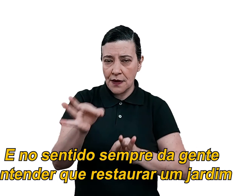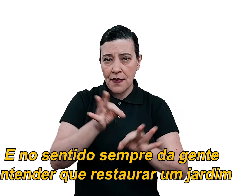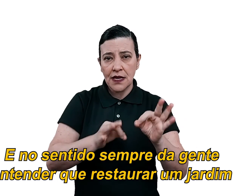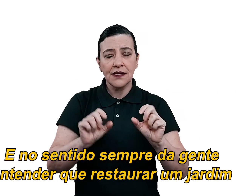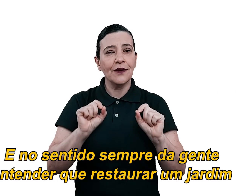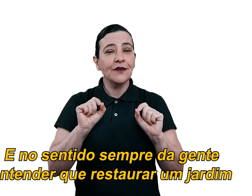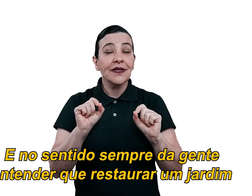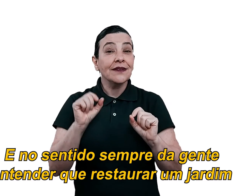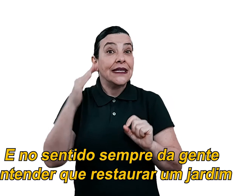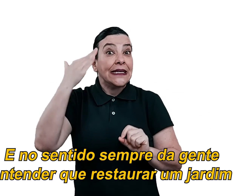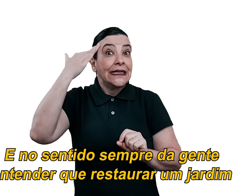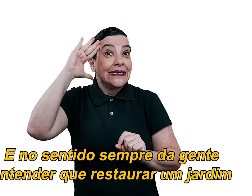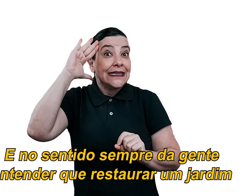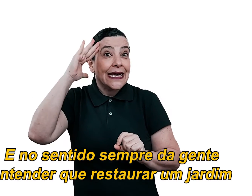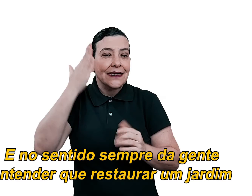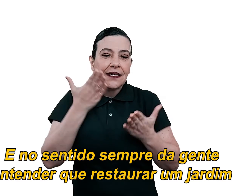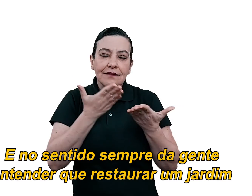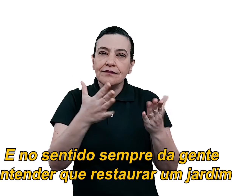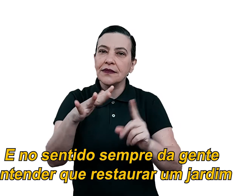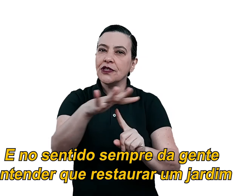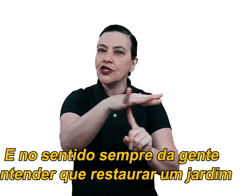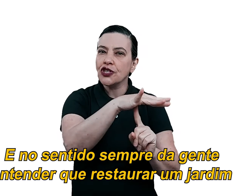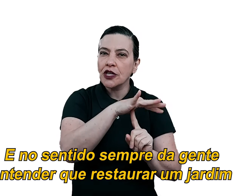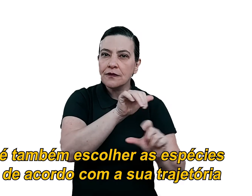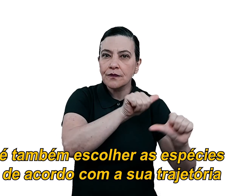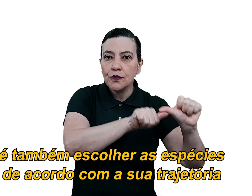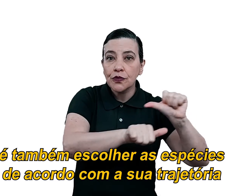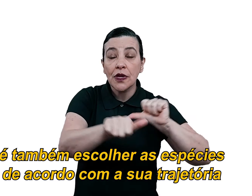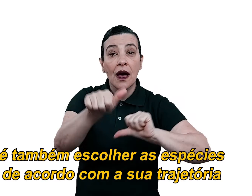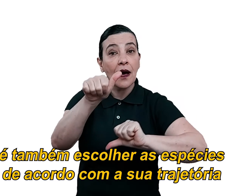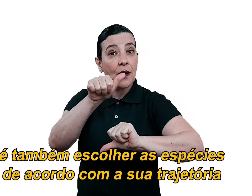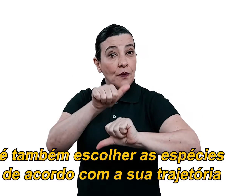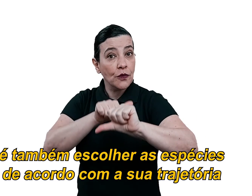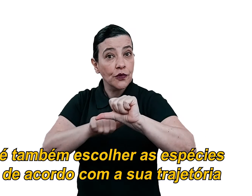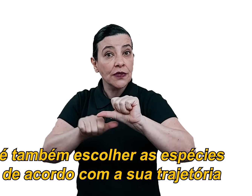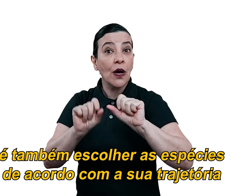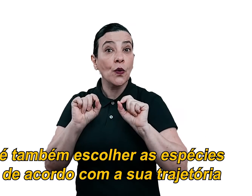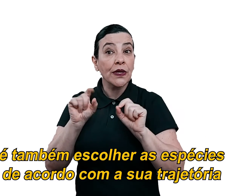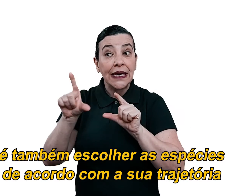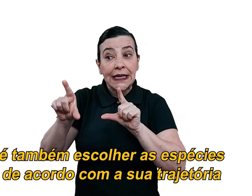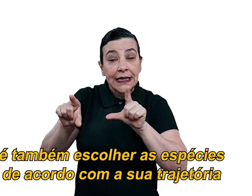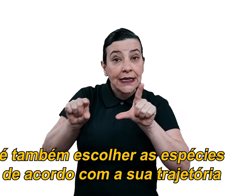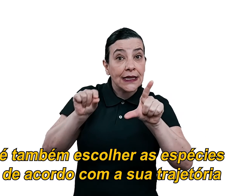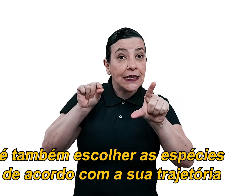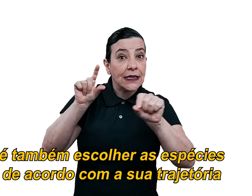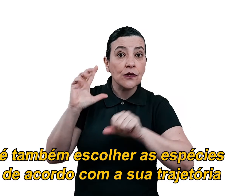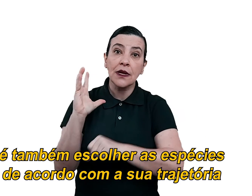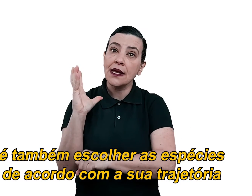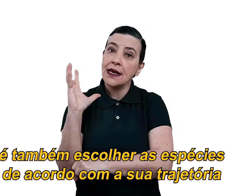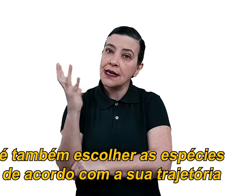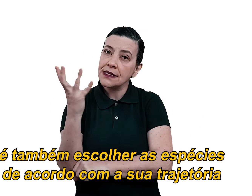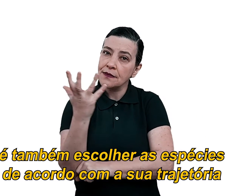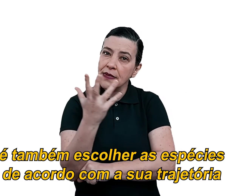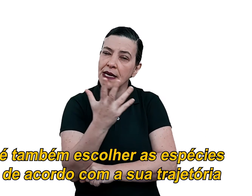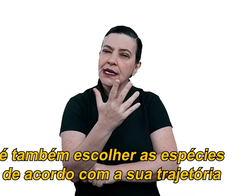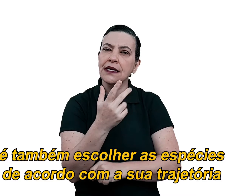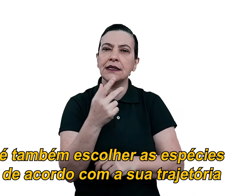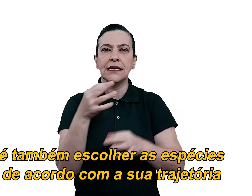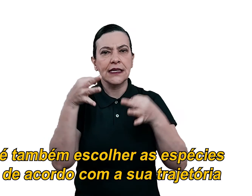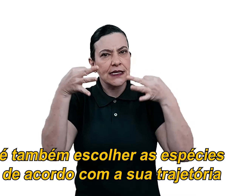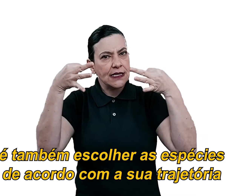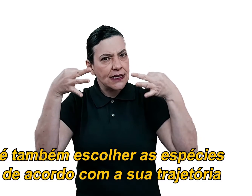E no sentido sempre da gente entender que restaurar um jardim é também sempre escolher as espécies de acordo com a